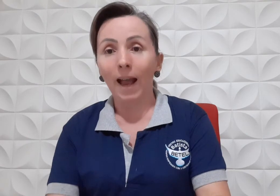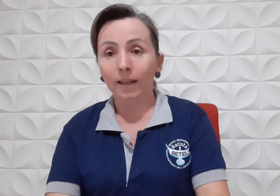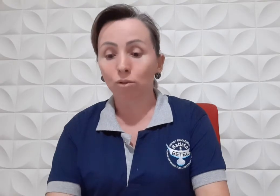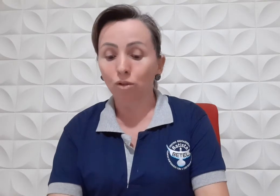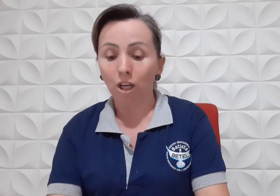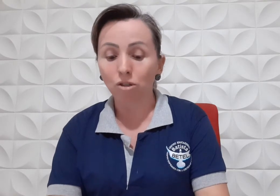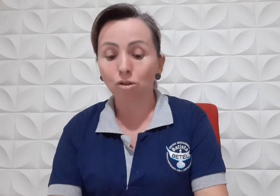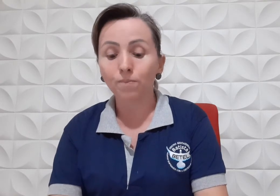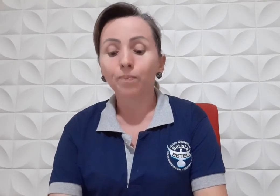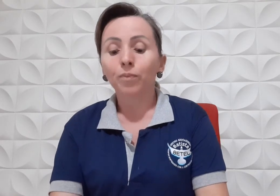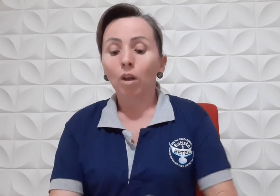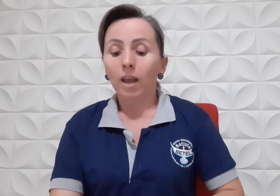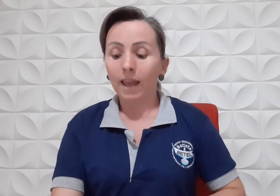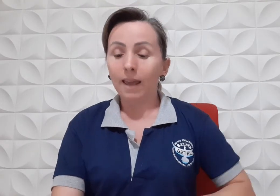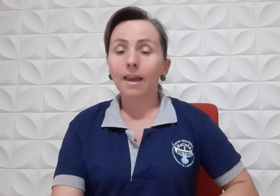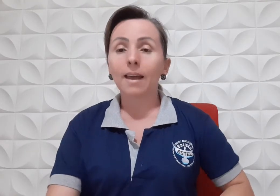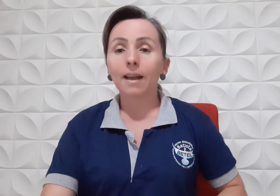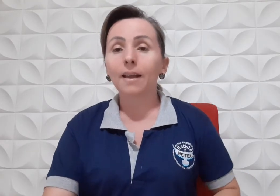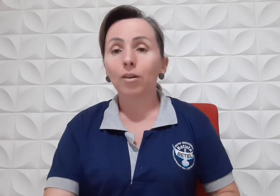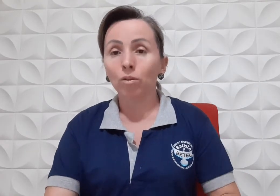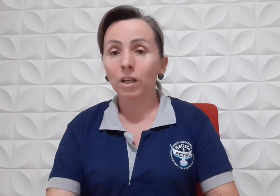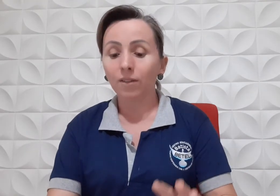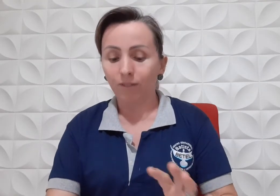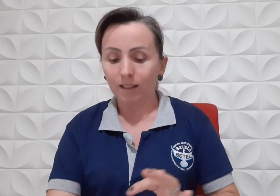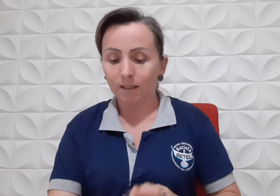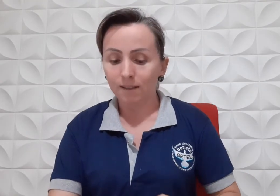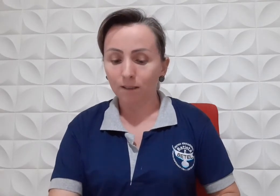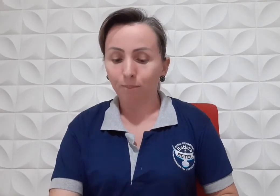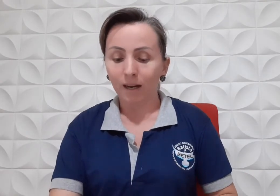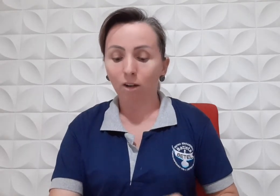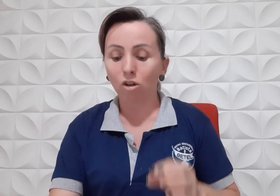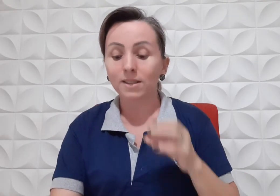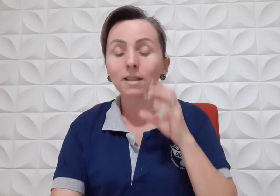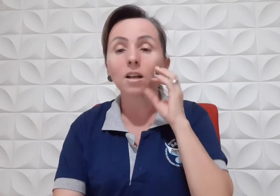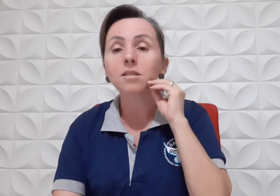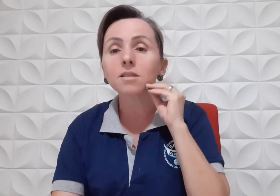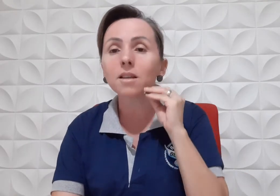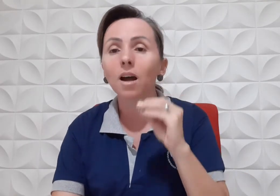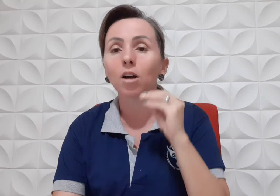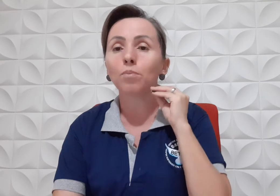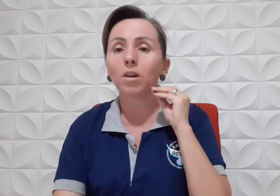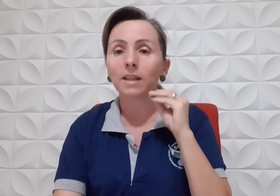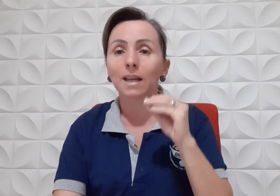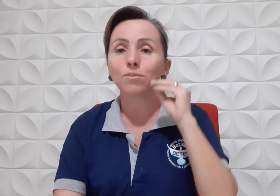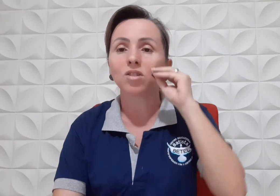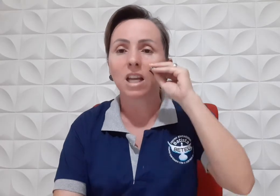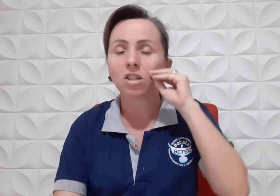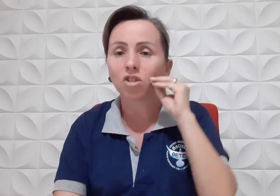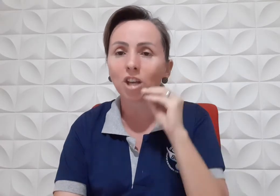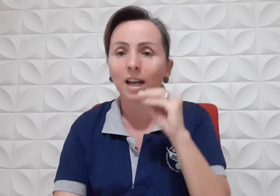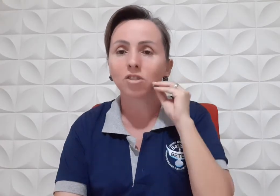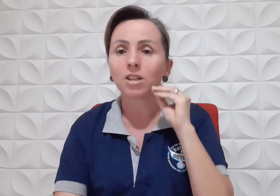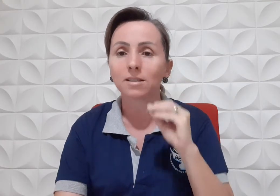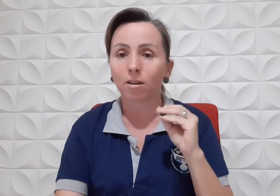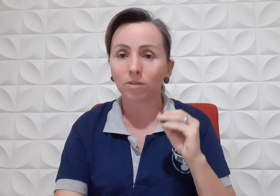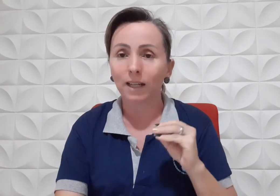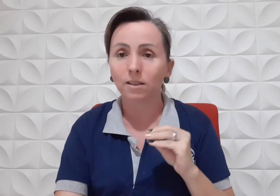lado, gente, o livro vem trazendo para nós e nós não podemos deixar de ressaltar isso.